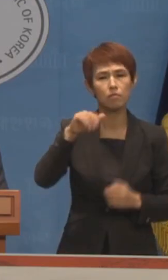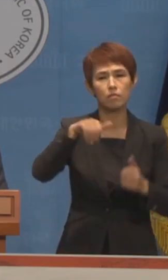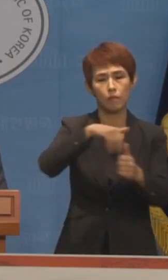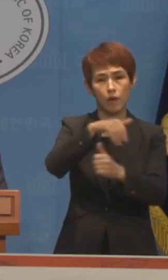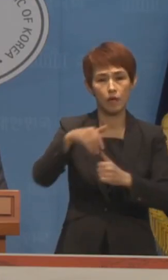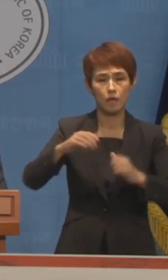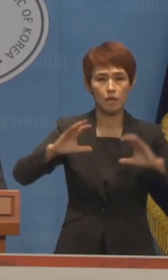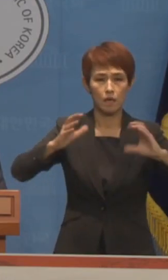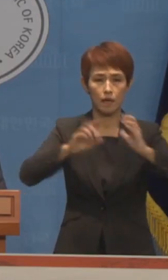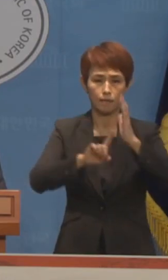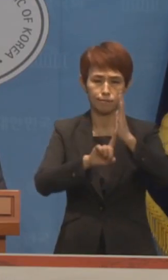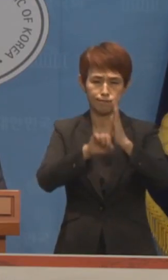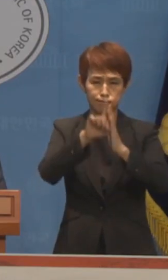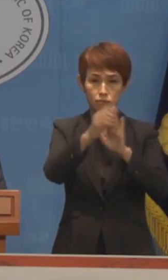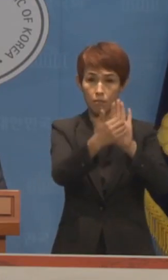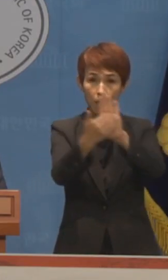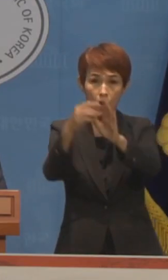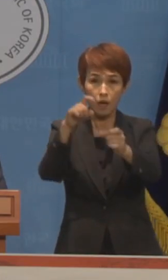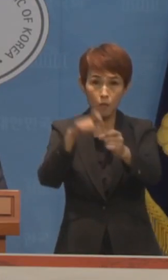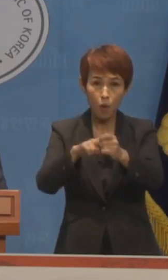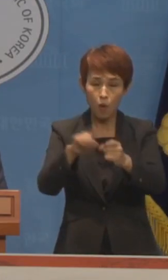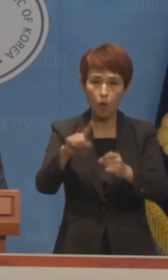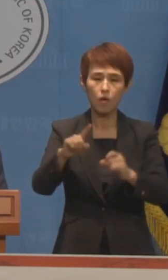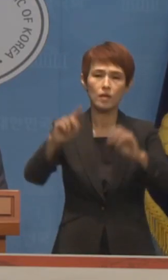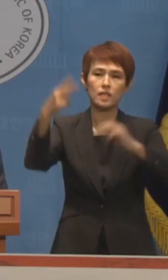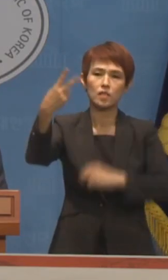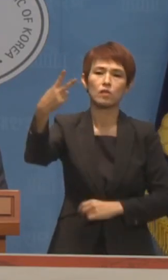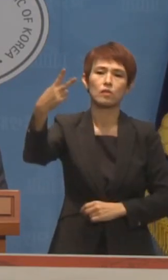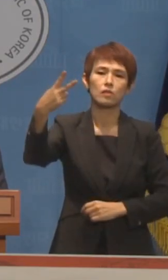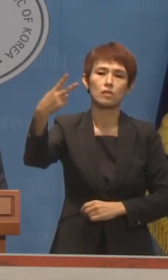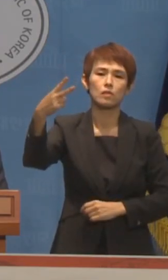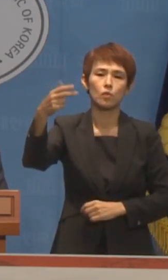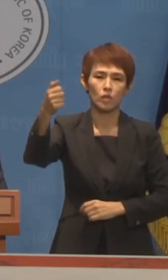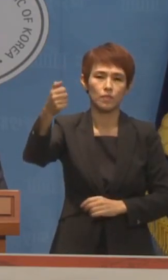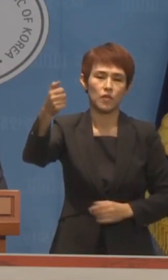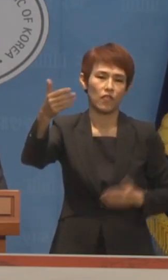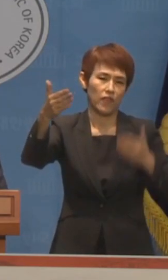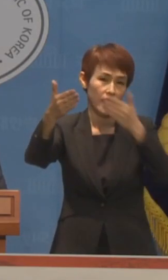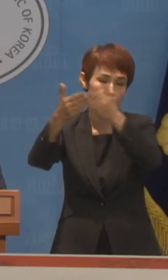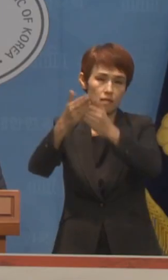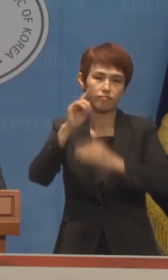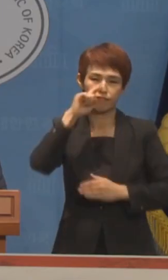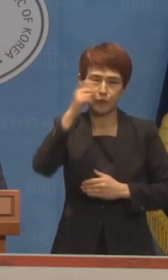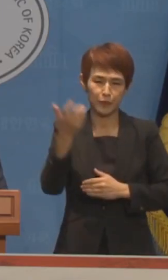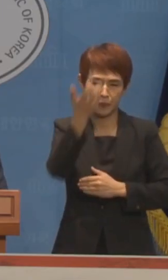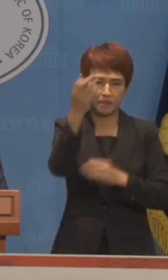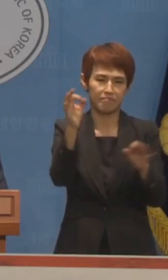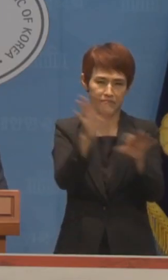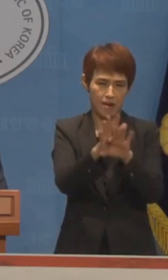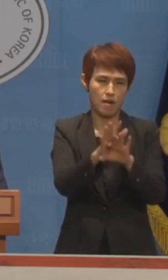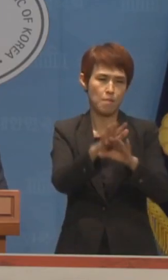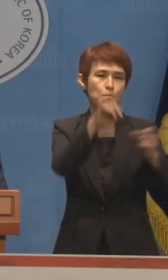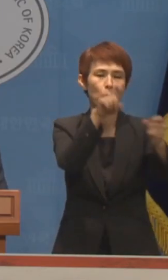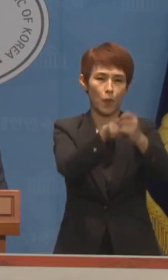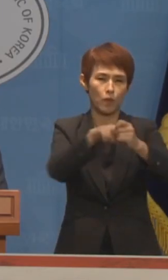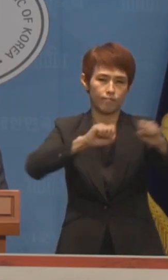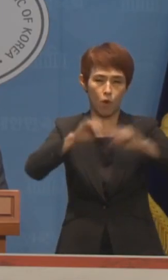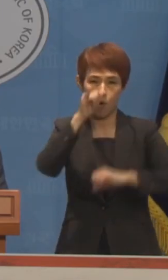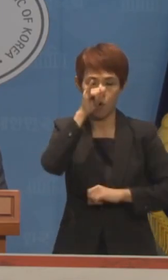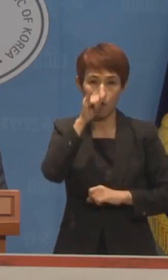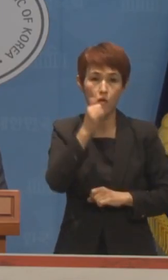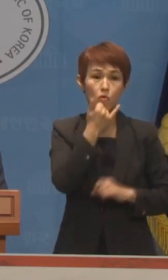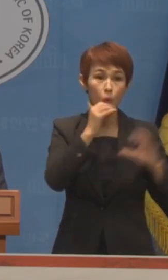기후위기를 막기 위해서 전 세계가 2050년까지 탄소 중립을 목표로 하고 있고 독일은 2045년까지 탄소